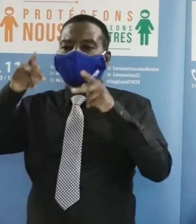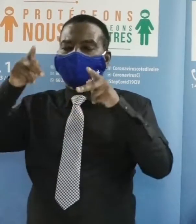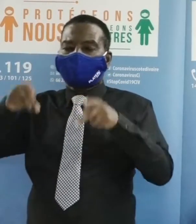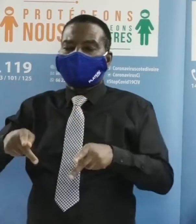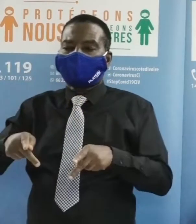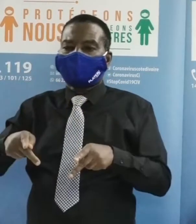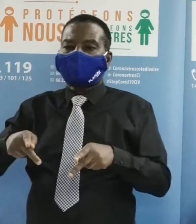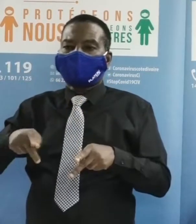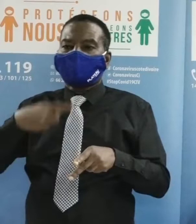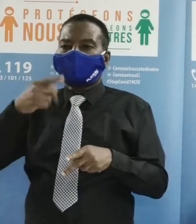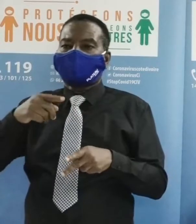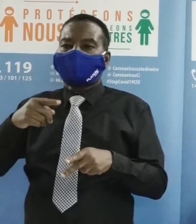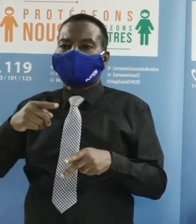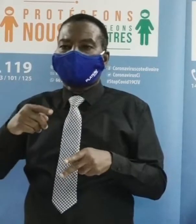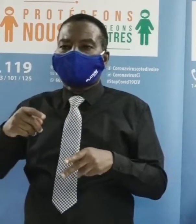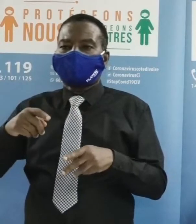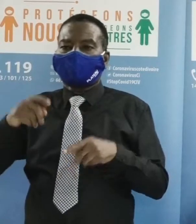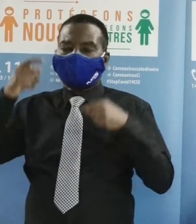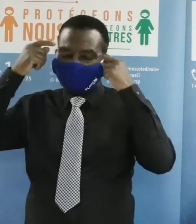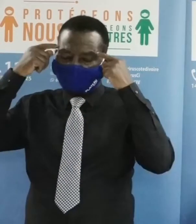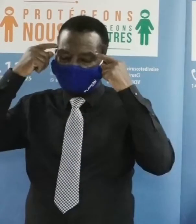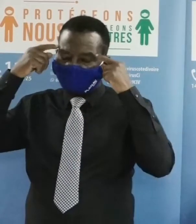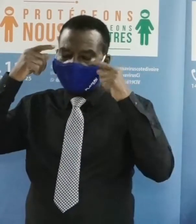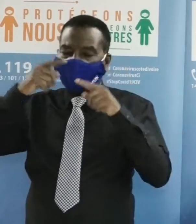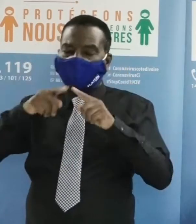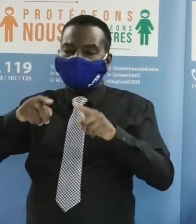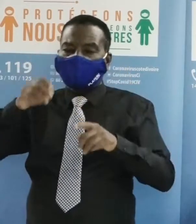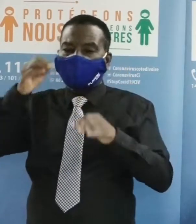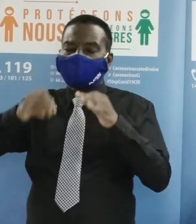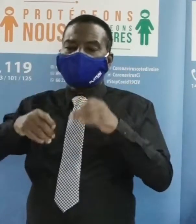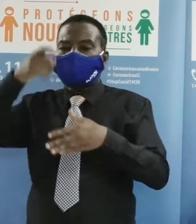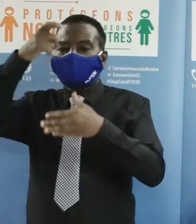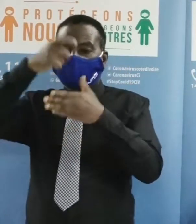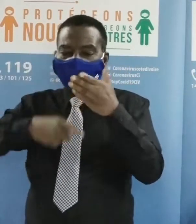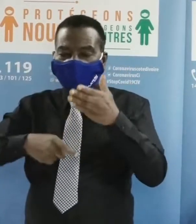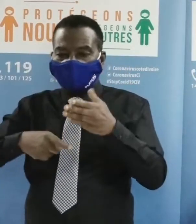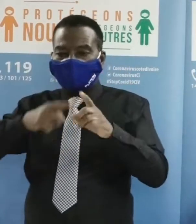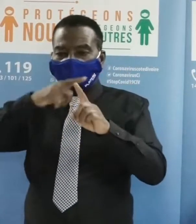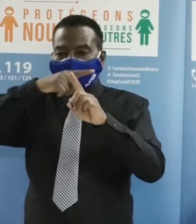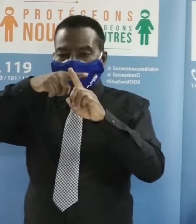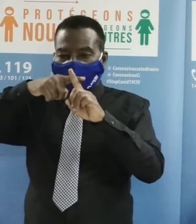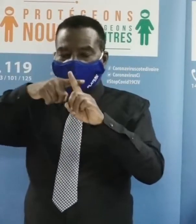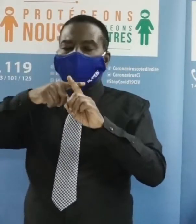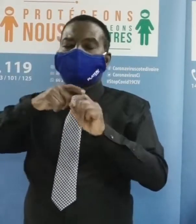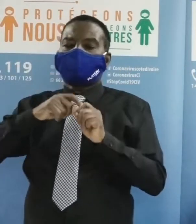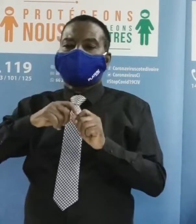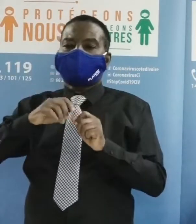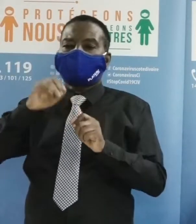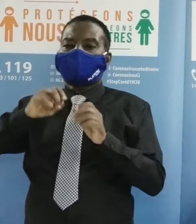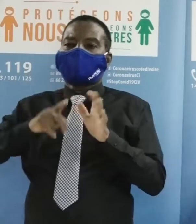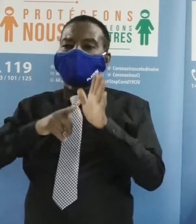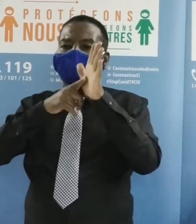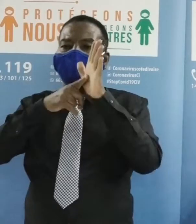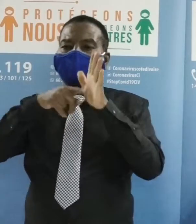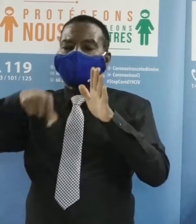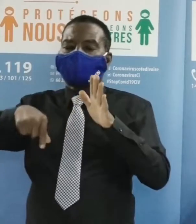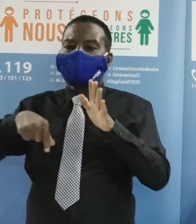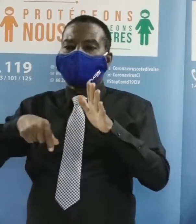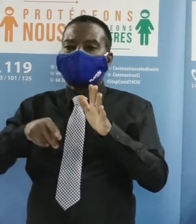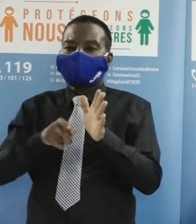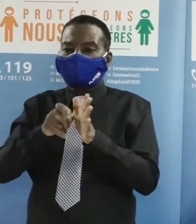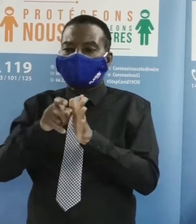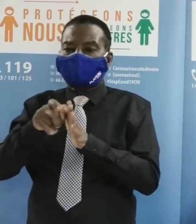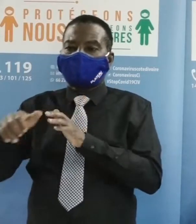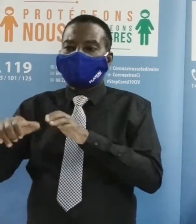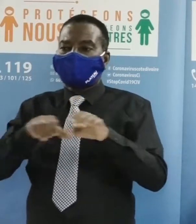qui doit nous préoccuper mais c'est le le taux de positivité c'est ça qui montre que le virus il est actif ou